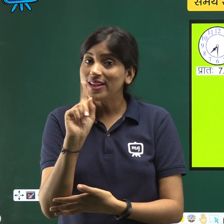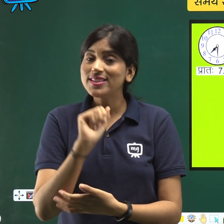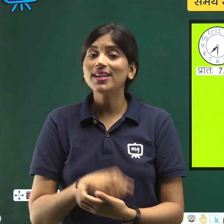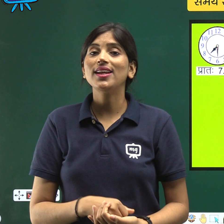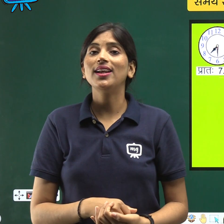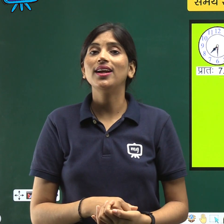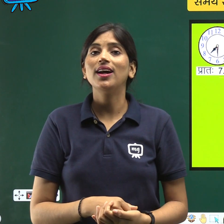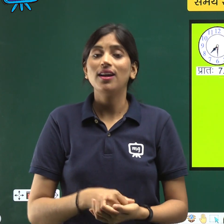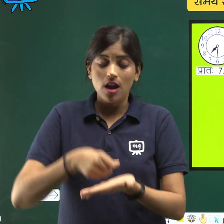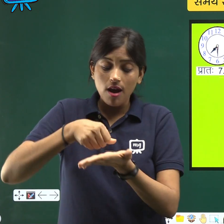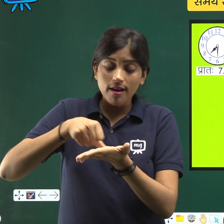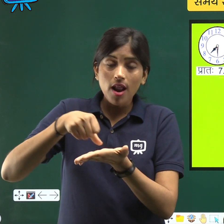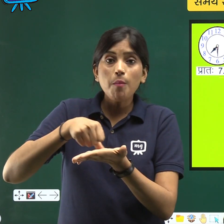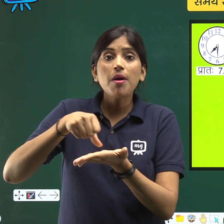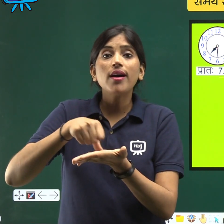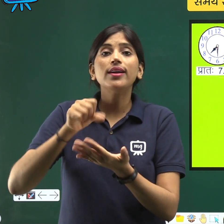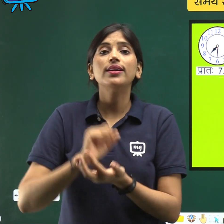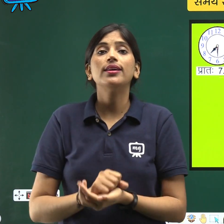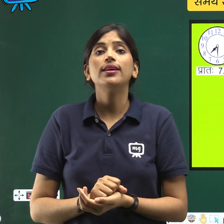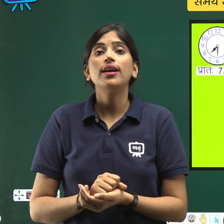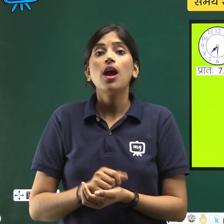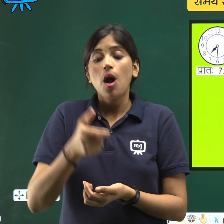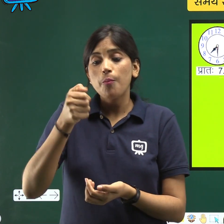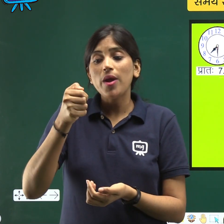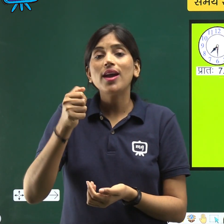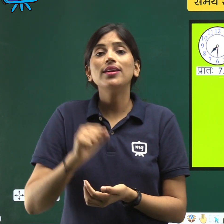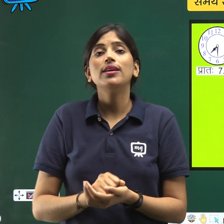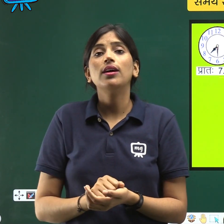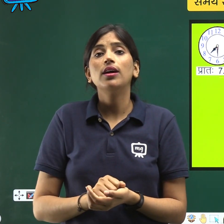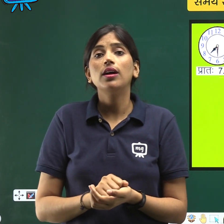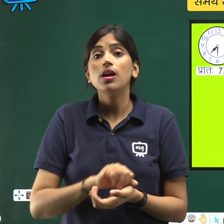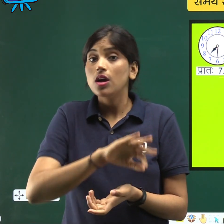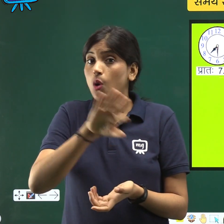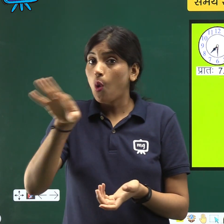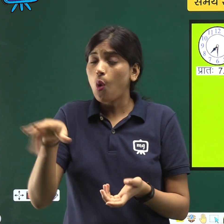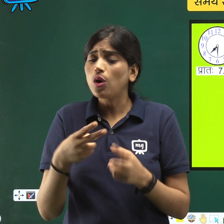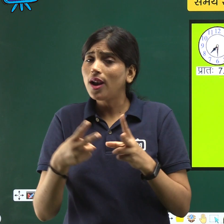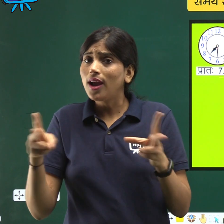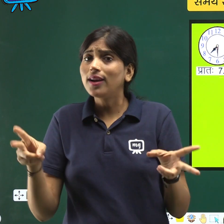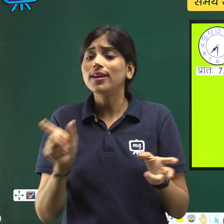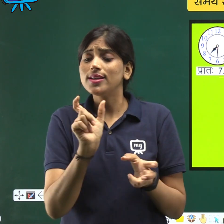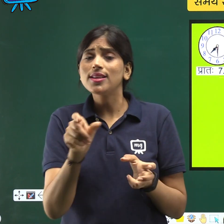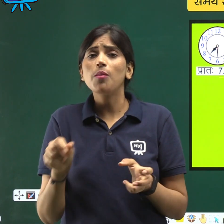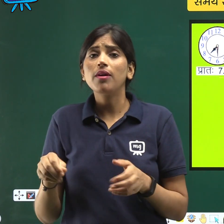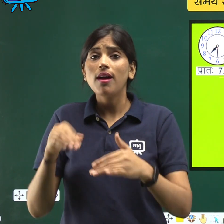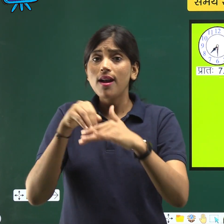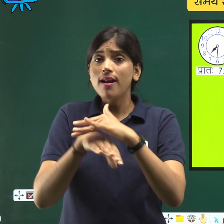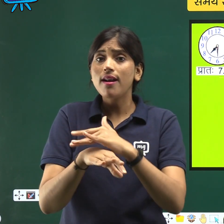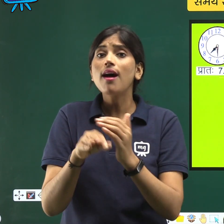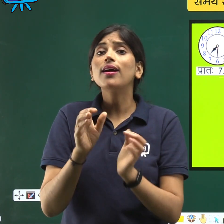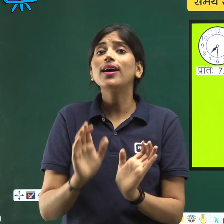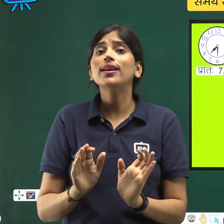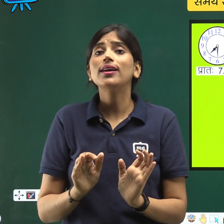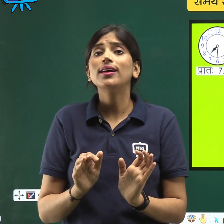पेंसिल, रबर, पेन और सारे सामान